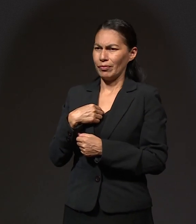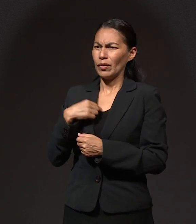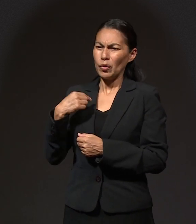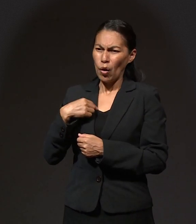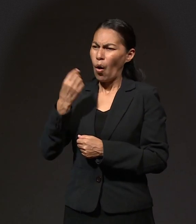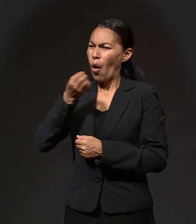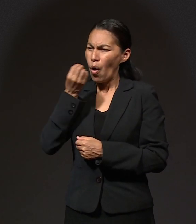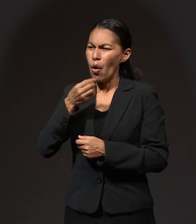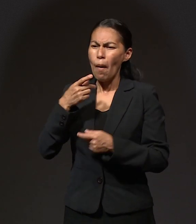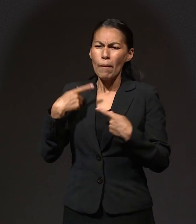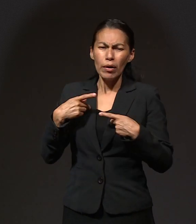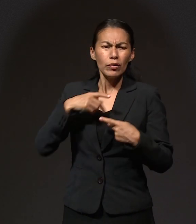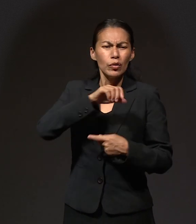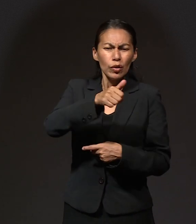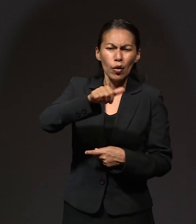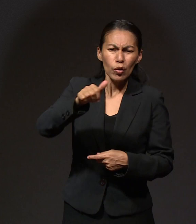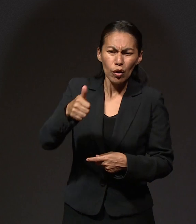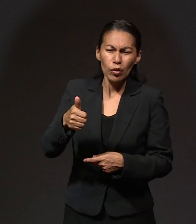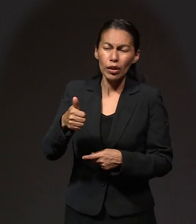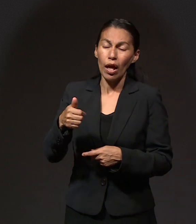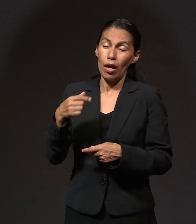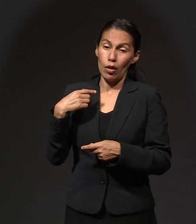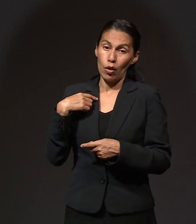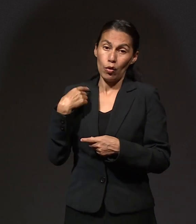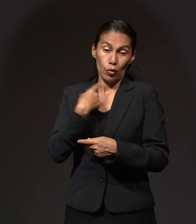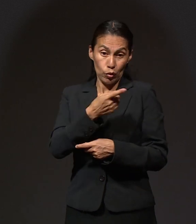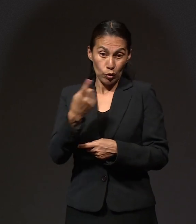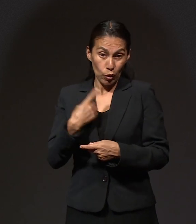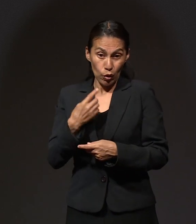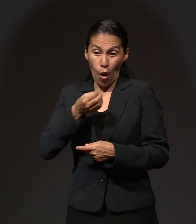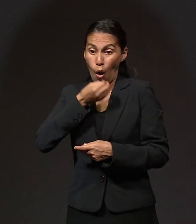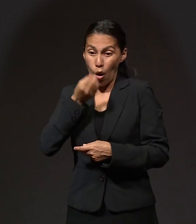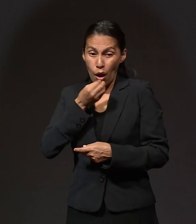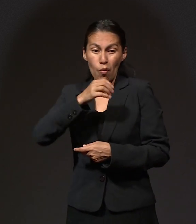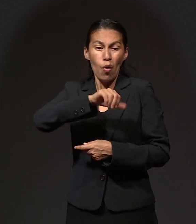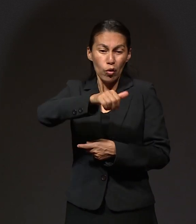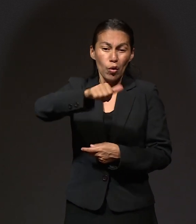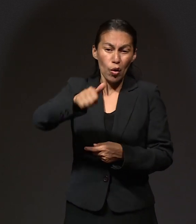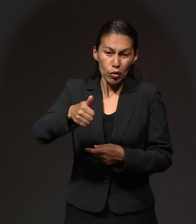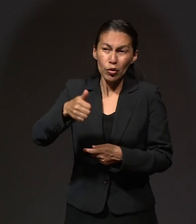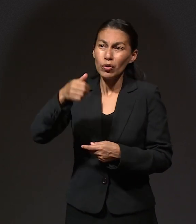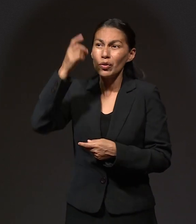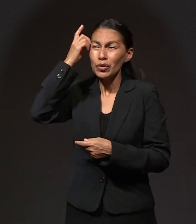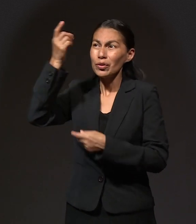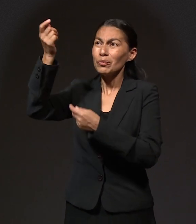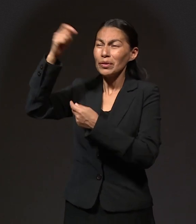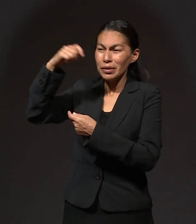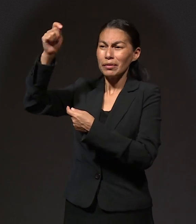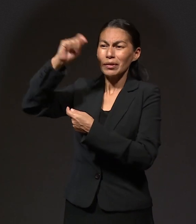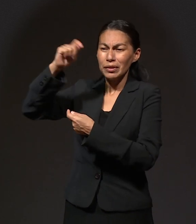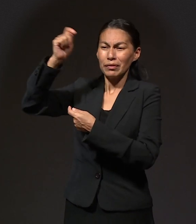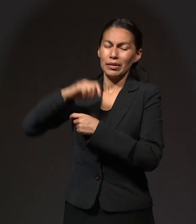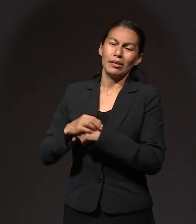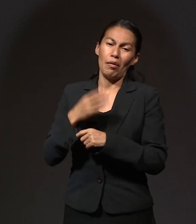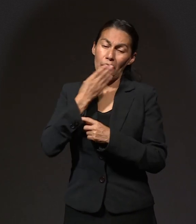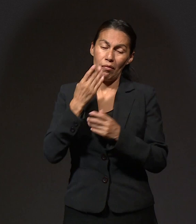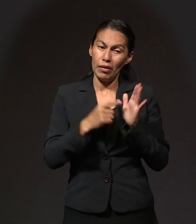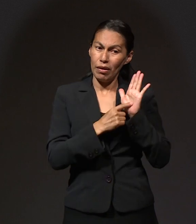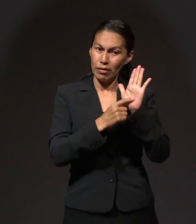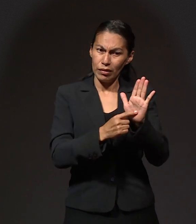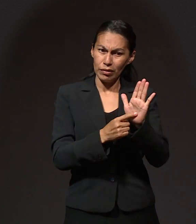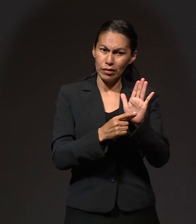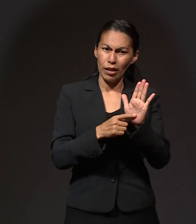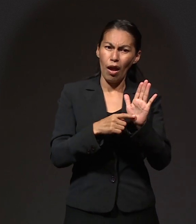demás. Porque cuanto más uno ora por los demás, más Dios se encarga de nuestras necesidades. Es bíblico. Busca primeramente el reino de Dios y justicia,